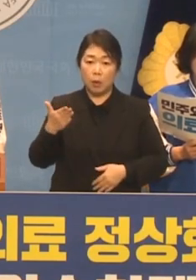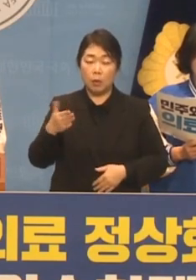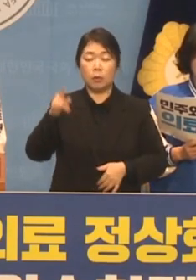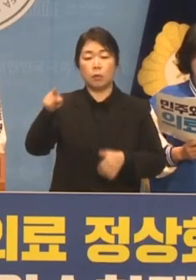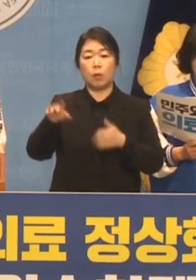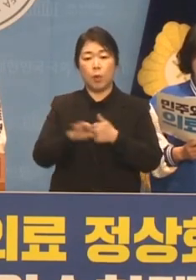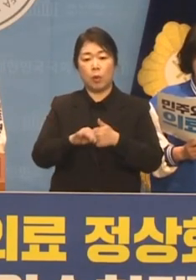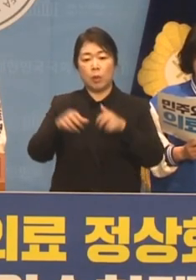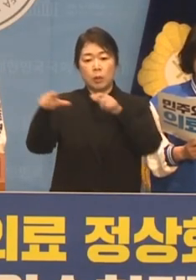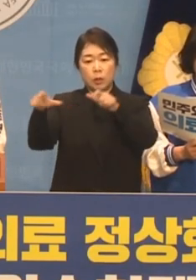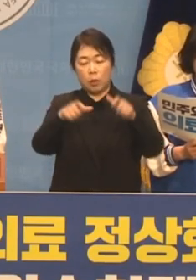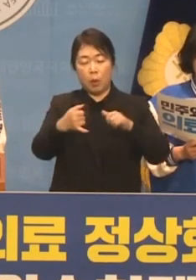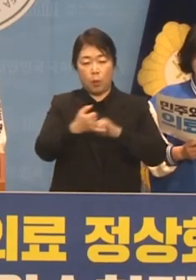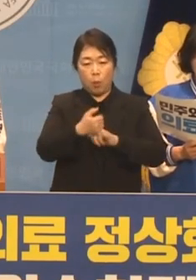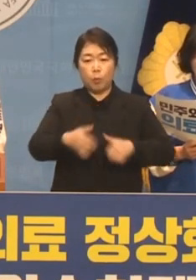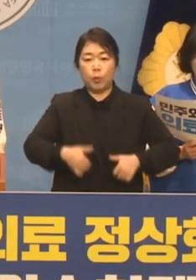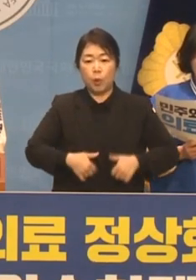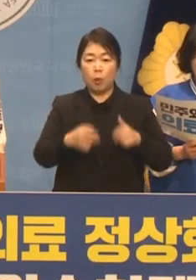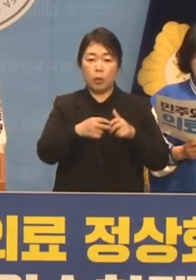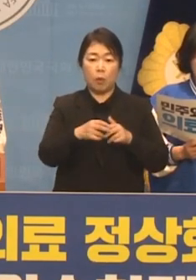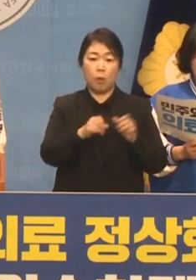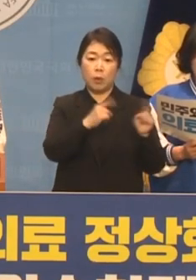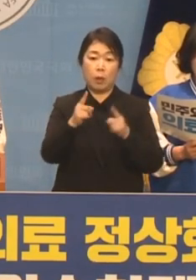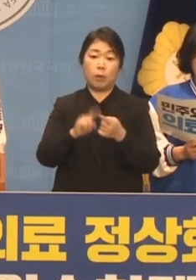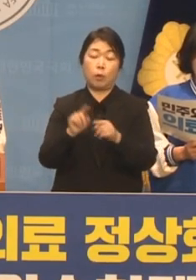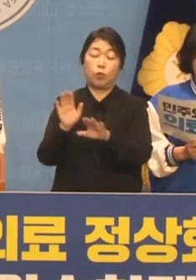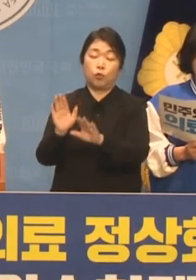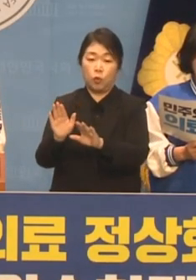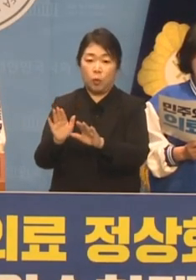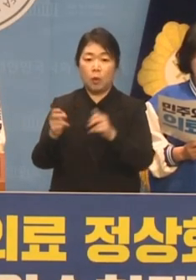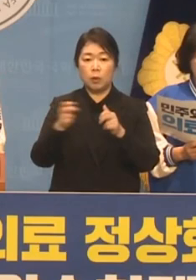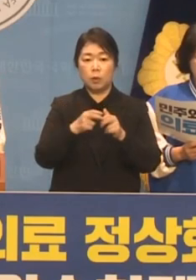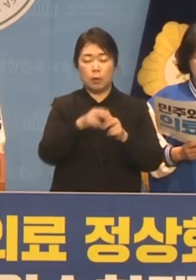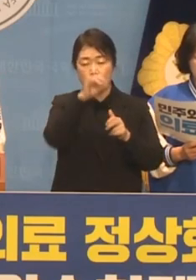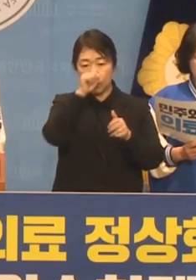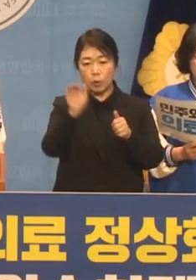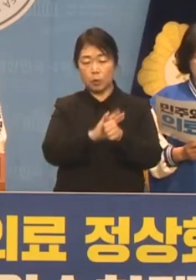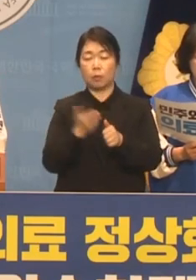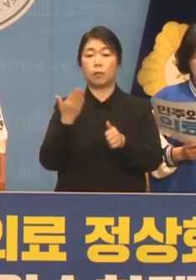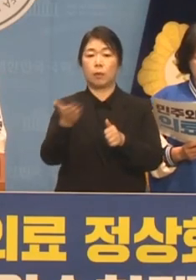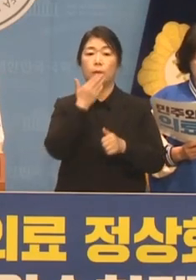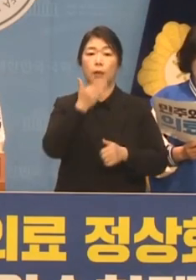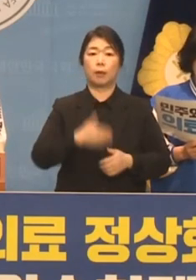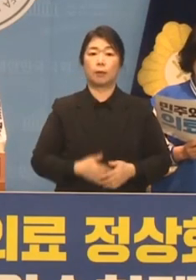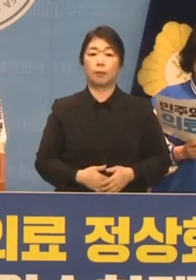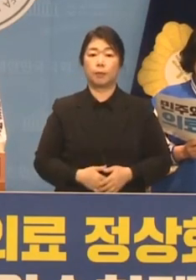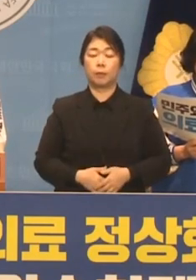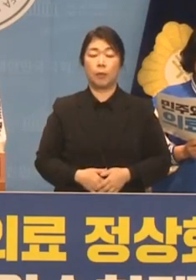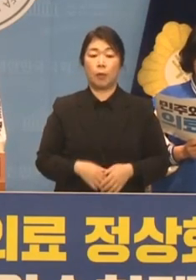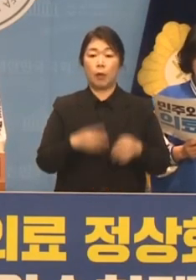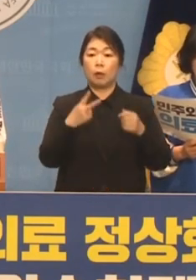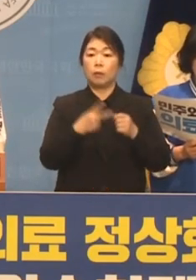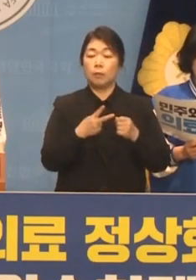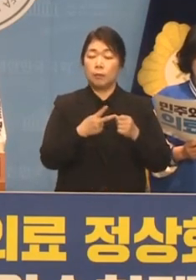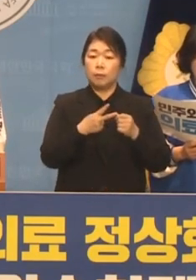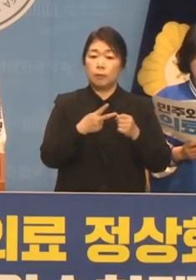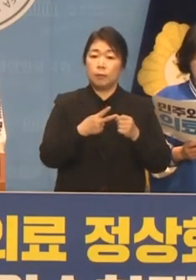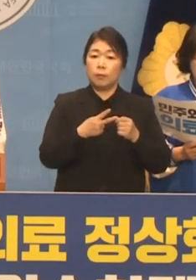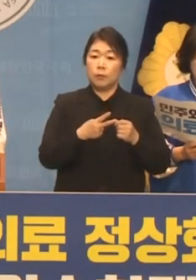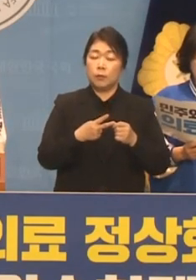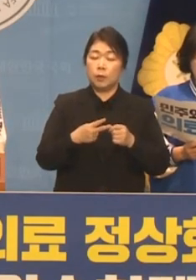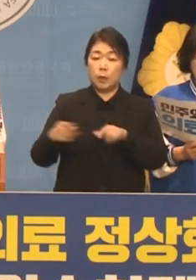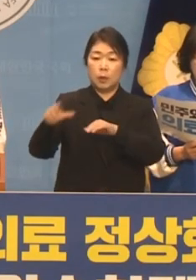지역 필수 의료를 살림과 동시에 의료의 질을 높일 수 있습니다 둘째 어 지역